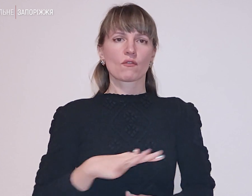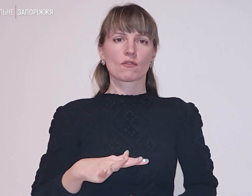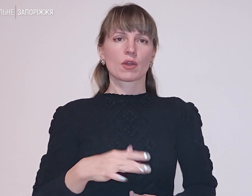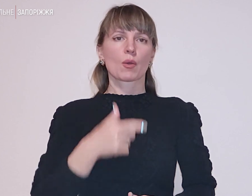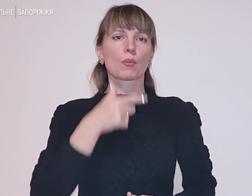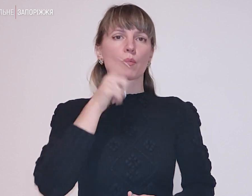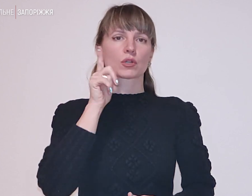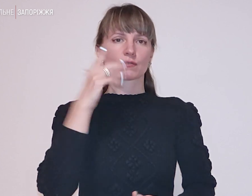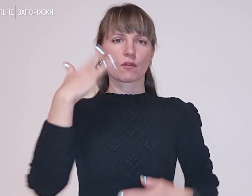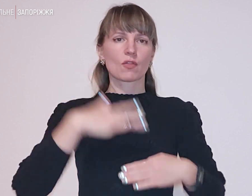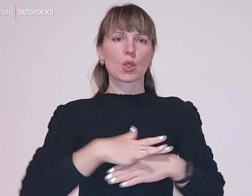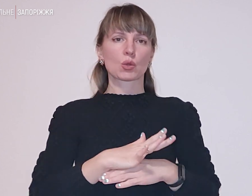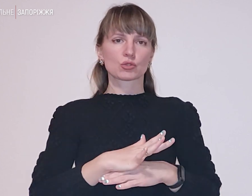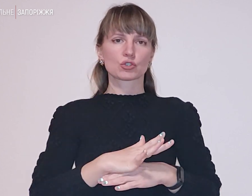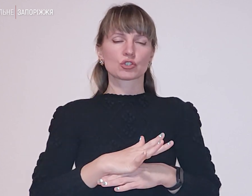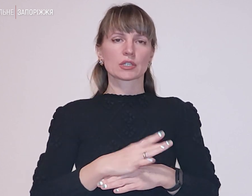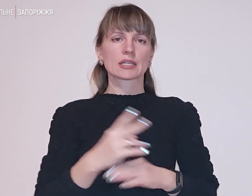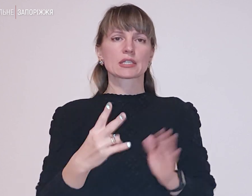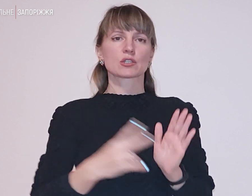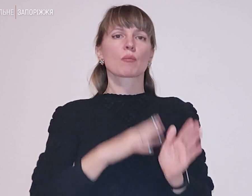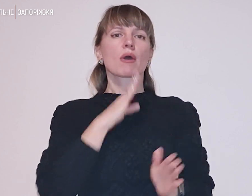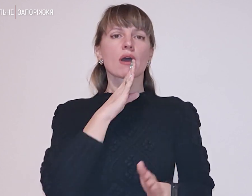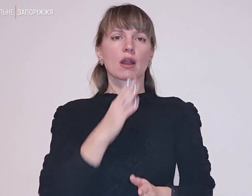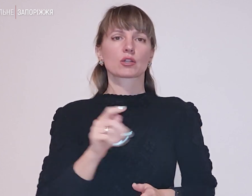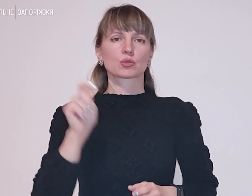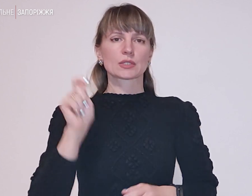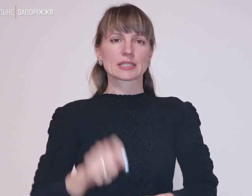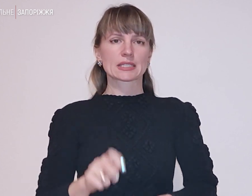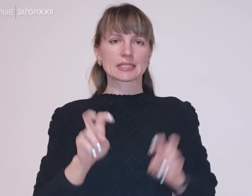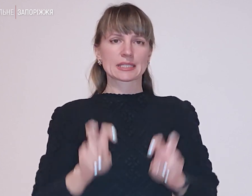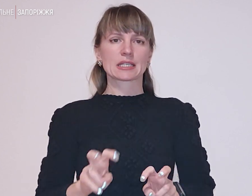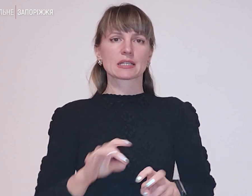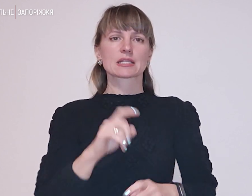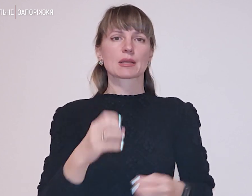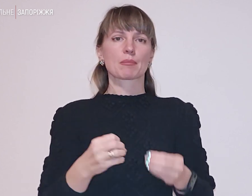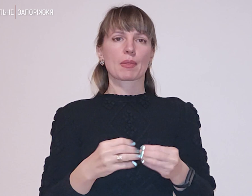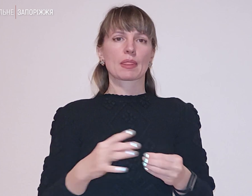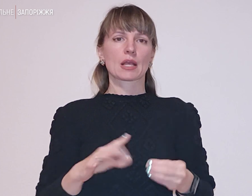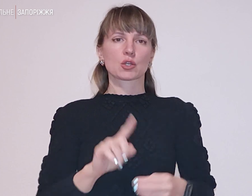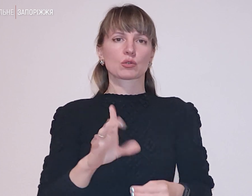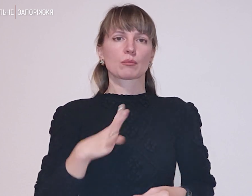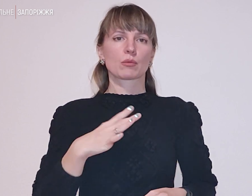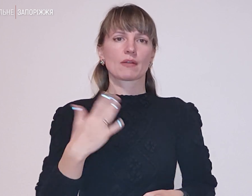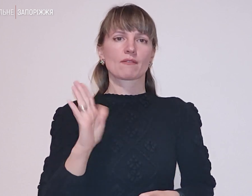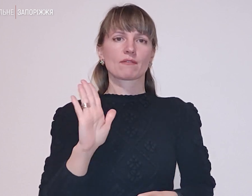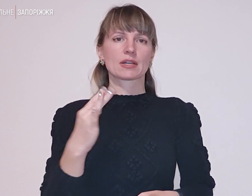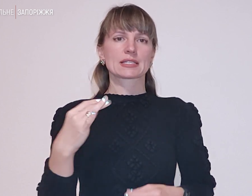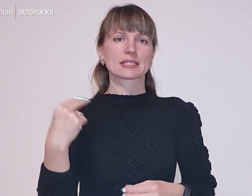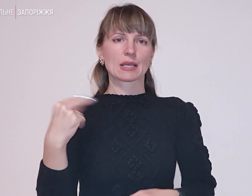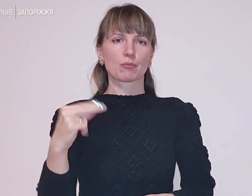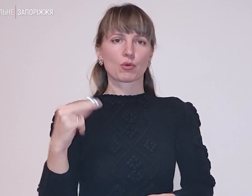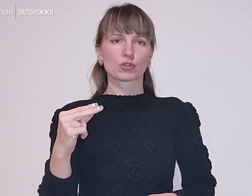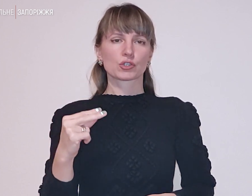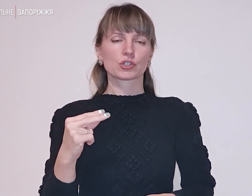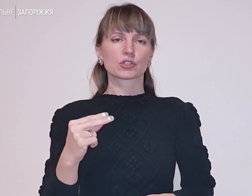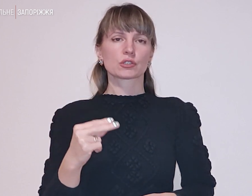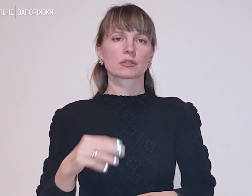Позавчора вночі, сьогодні ранку сіли і за 15 годин ми вже були в Запоріжжі. Без остановки їхали до Запоріжжя,